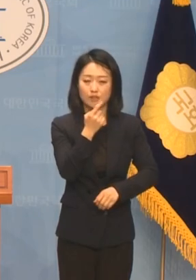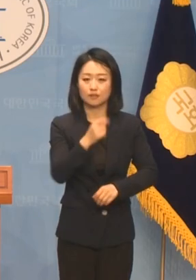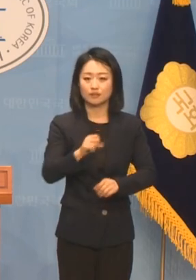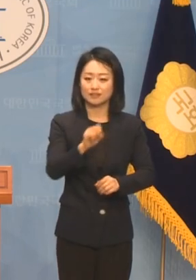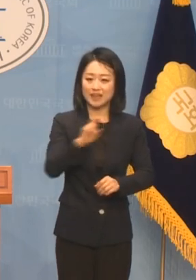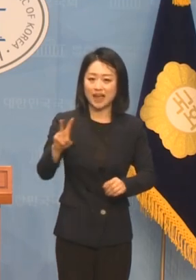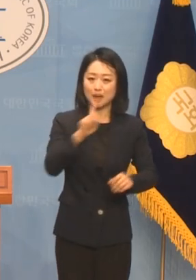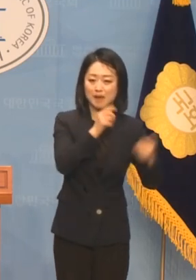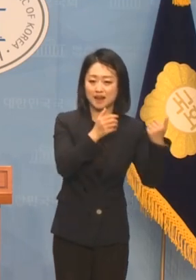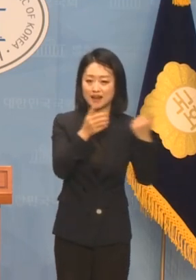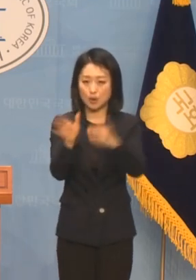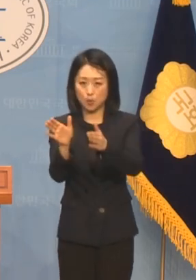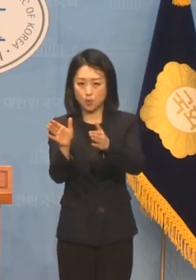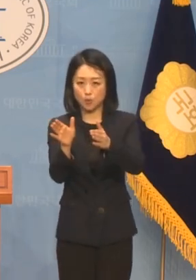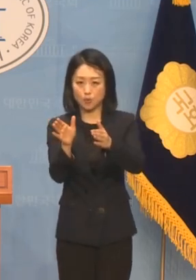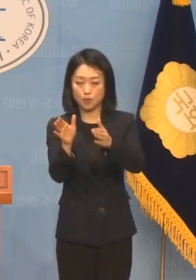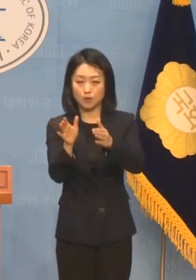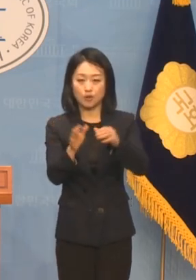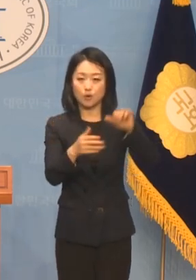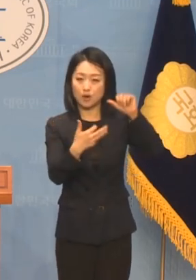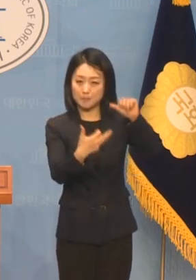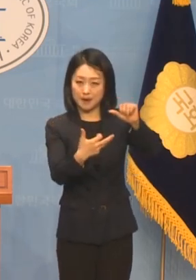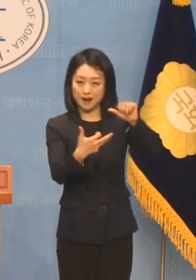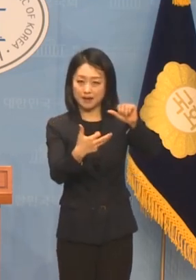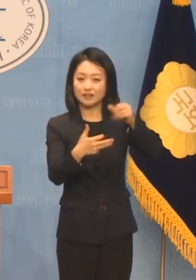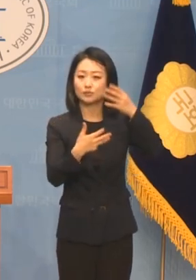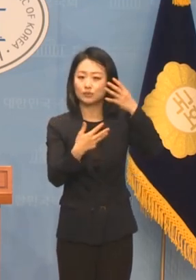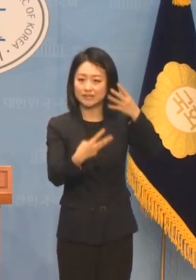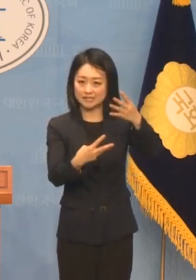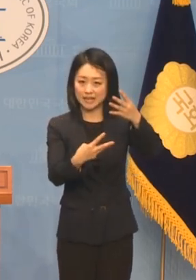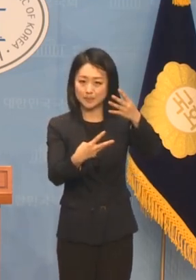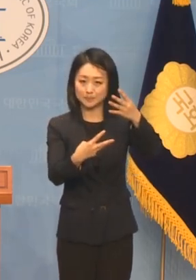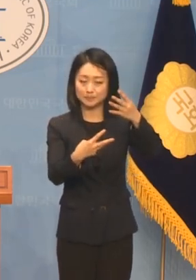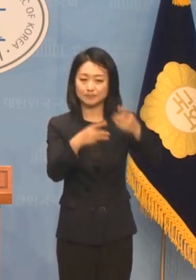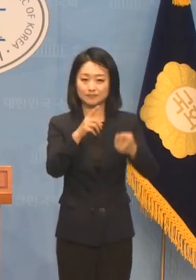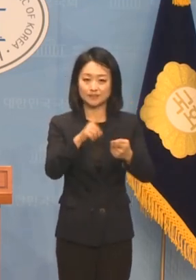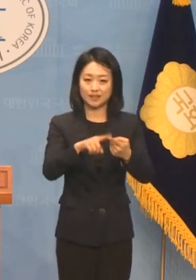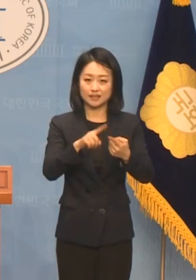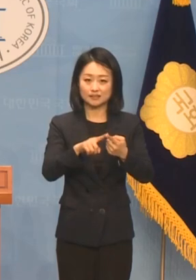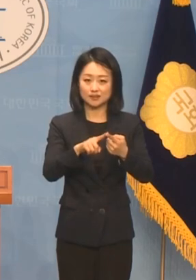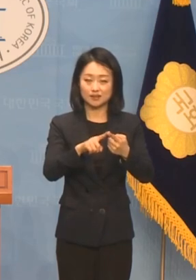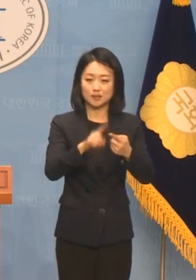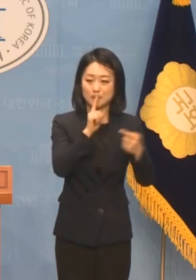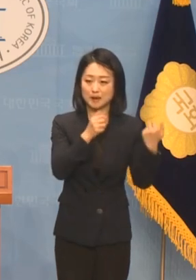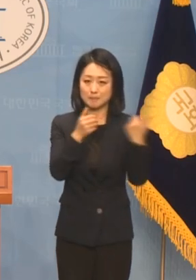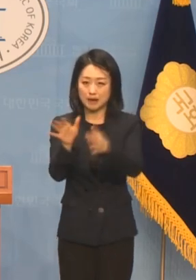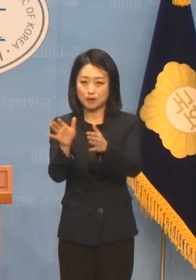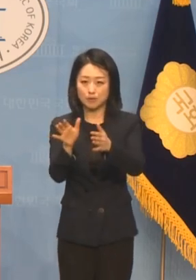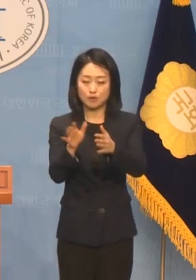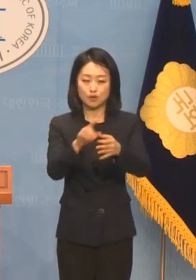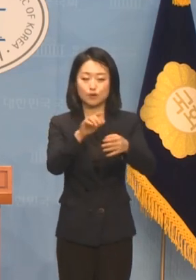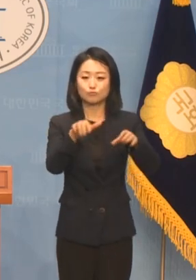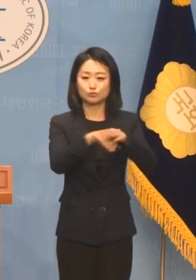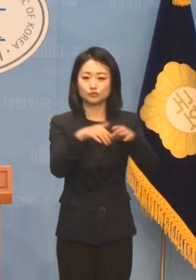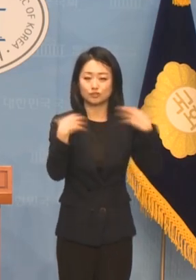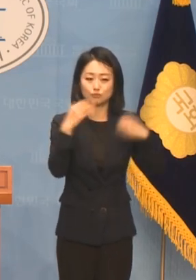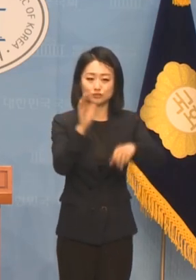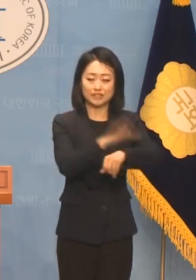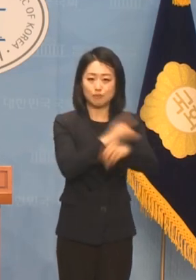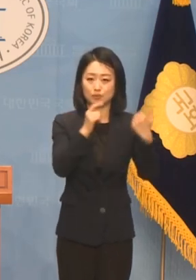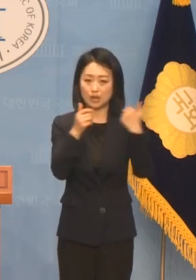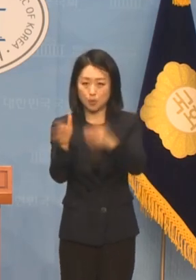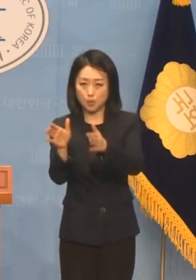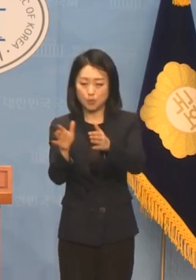향해 막말하고 5.18, 4.3 폄훼하는 후보들을 공천하고 전 정부 탓하고 야당을